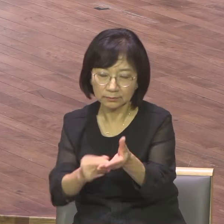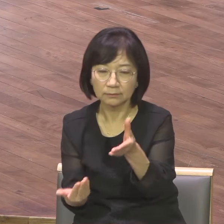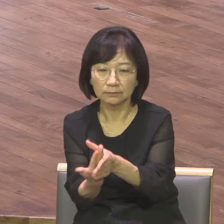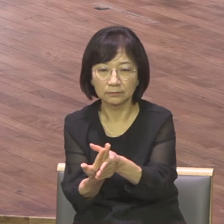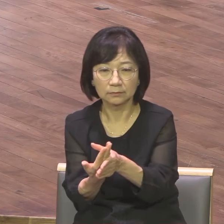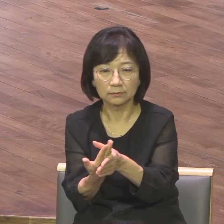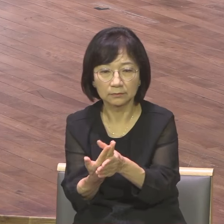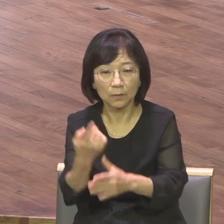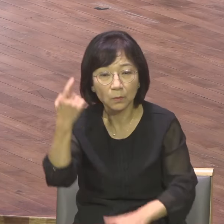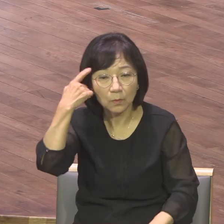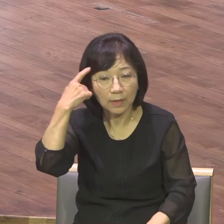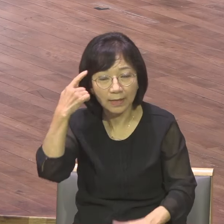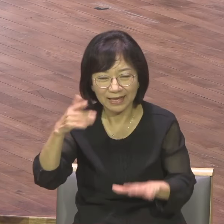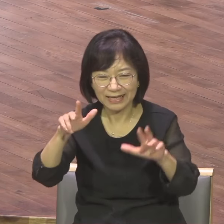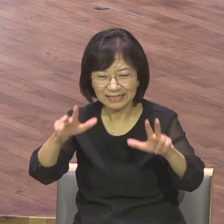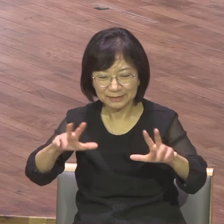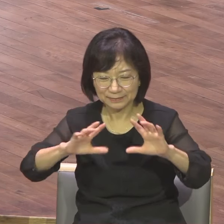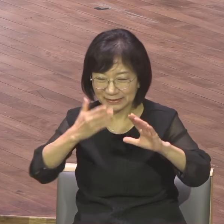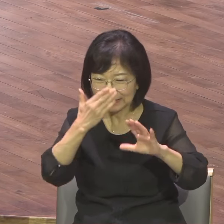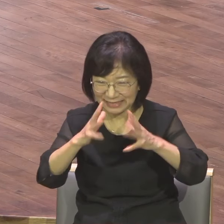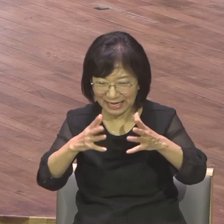북이스라엘 남유다에 나눠져 있잖아요.